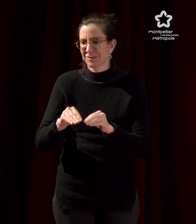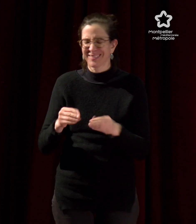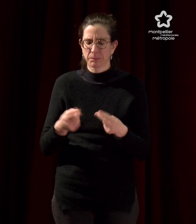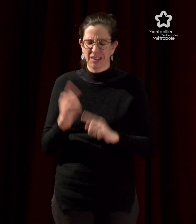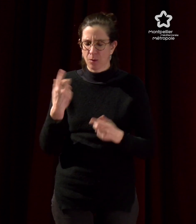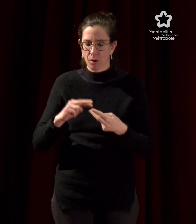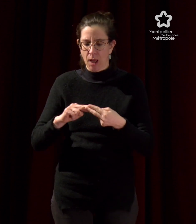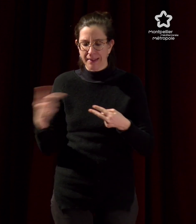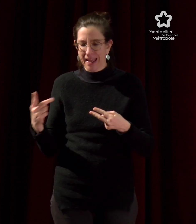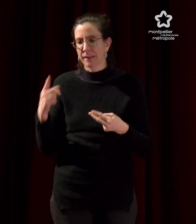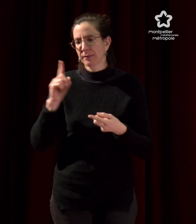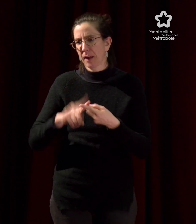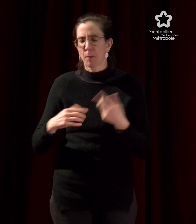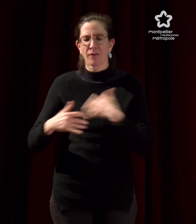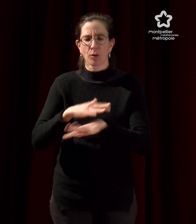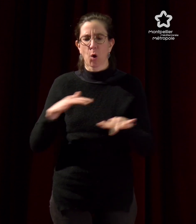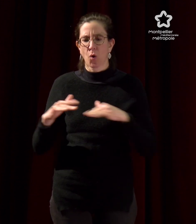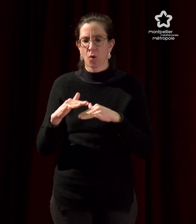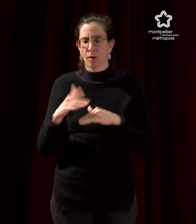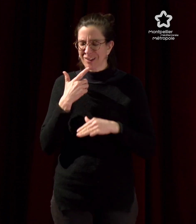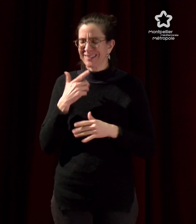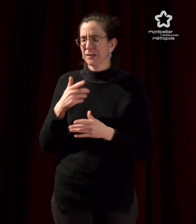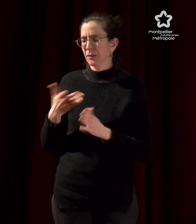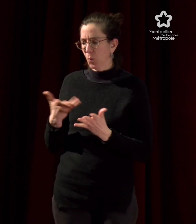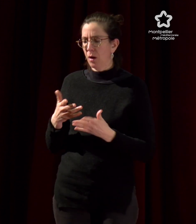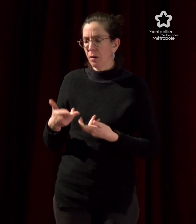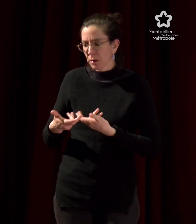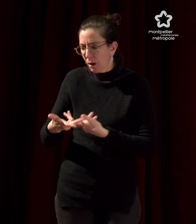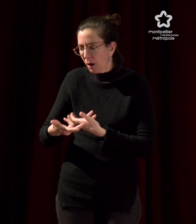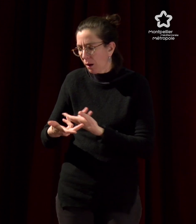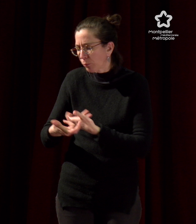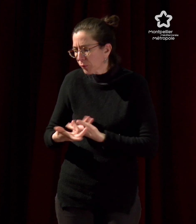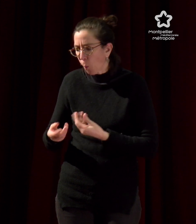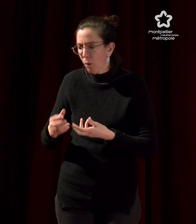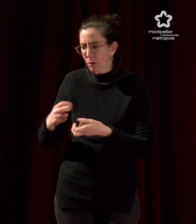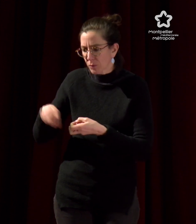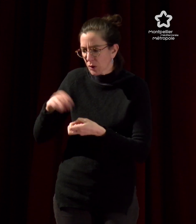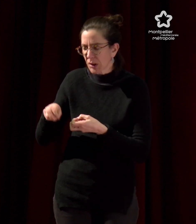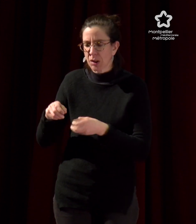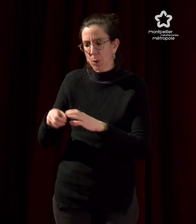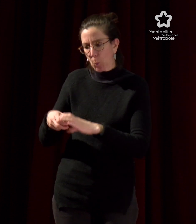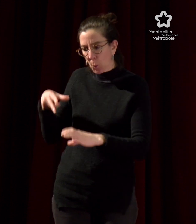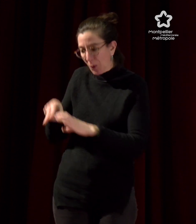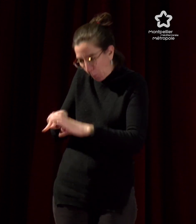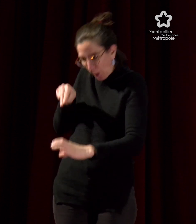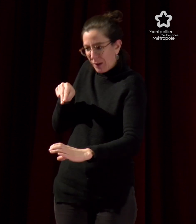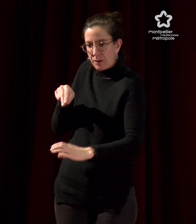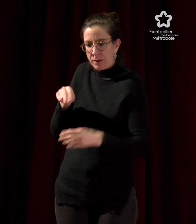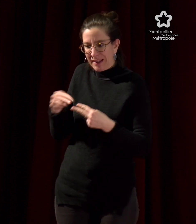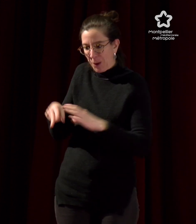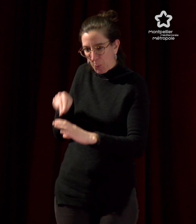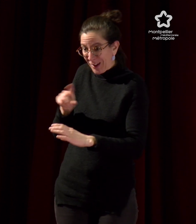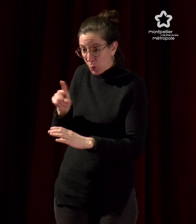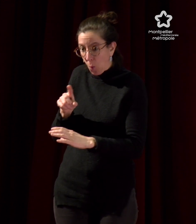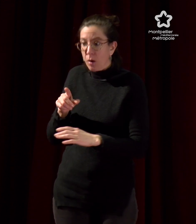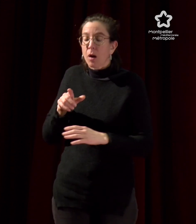environnemental, c'est-à-dire vous extrayez pas l'ADN directement du fossile, mais vous extrayez l'ADN de l'endroit où vivait la